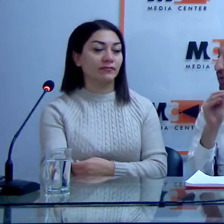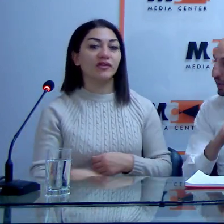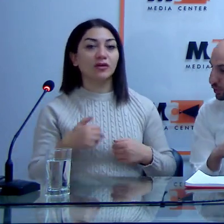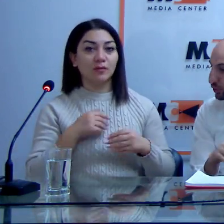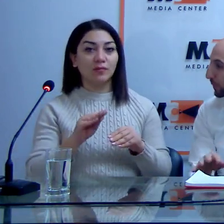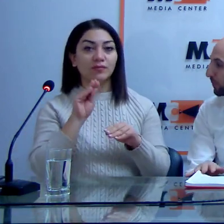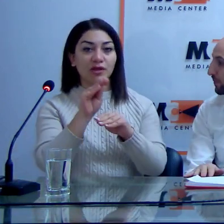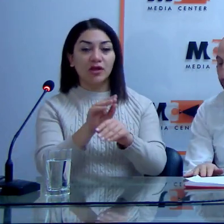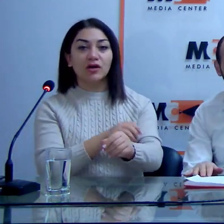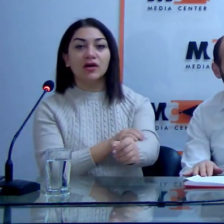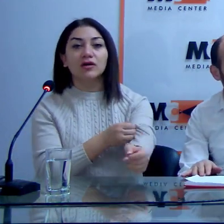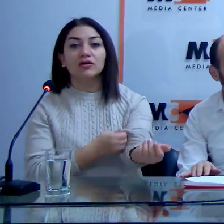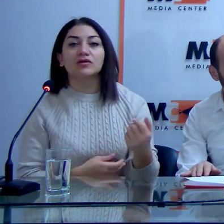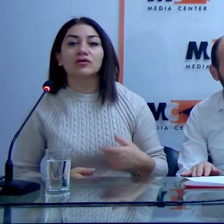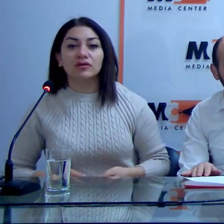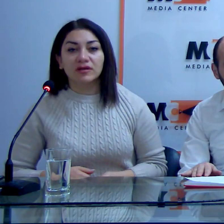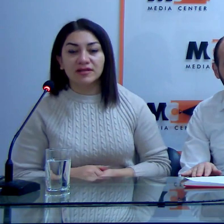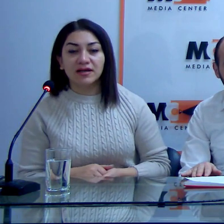Ապելայտելը։